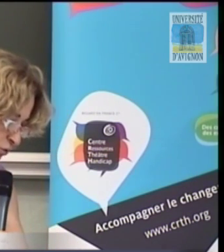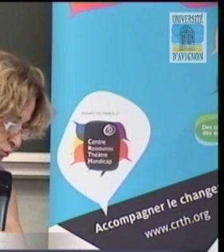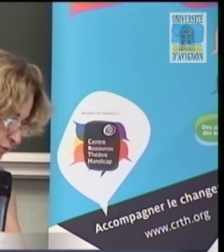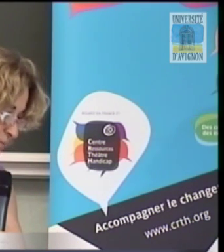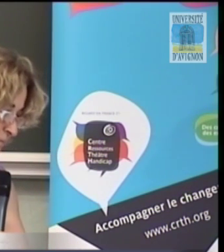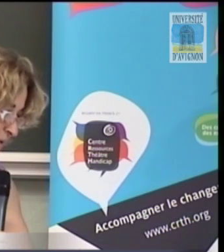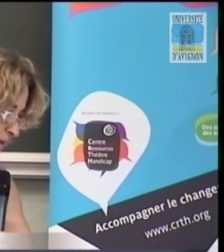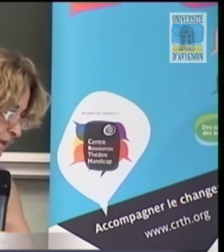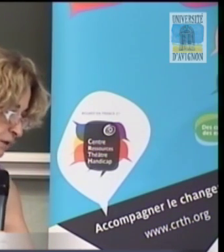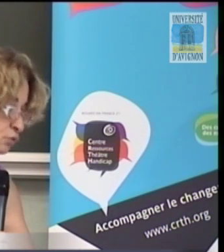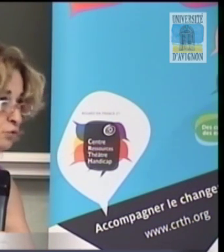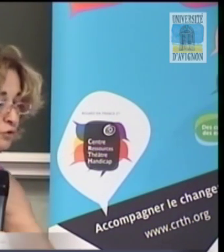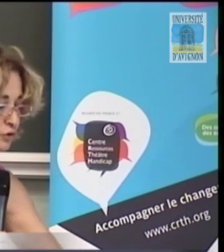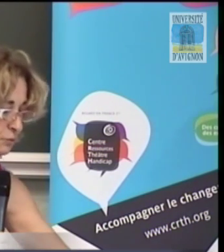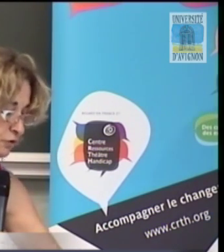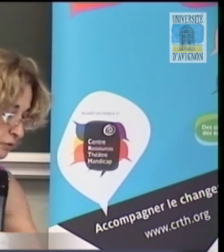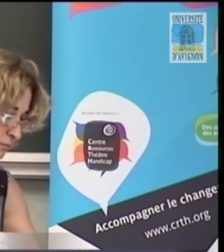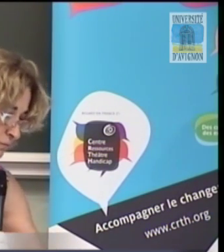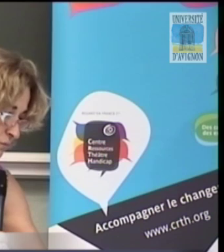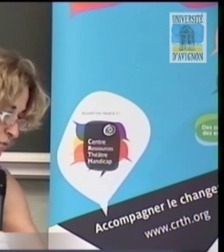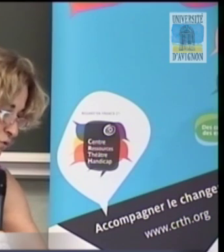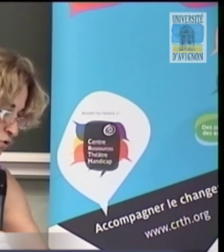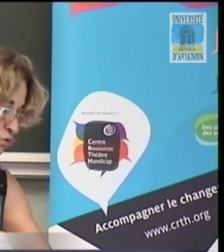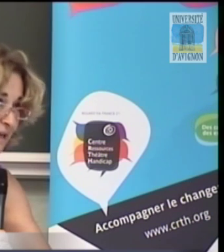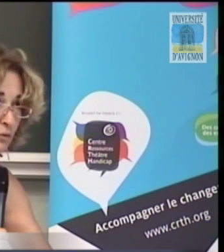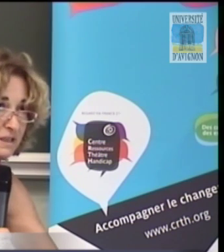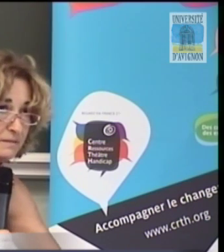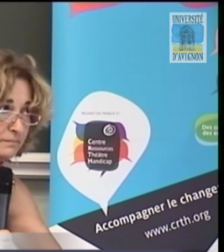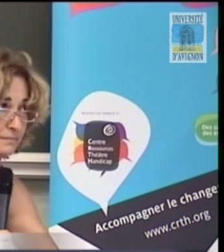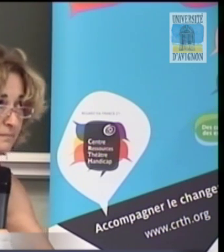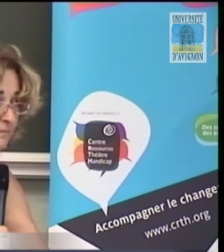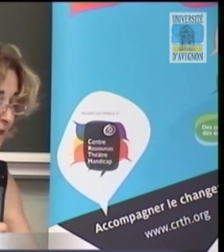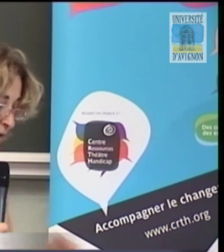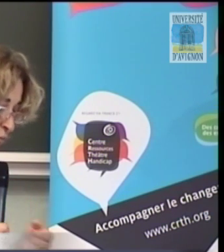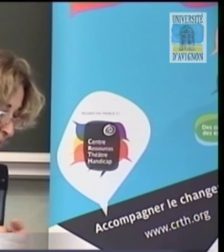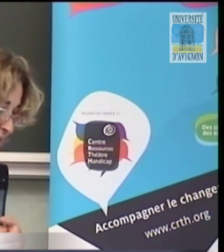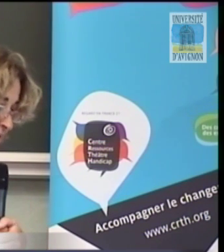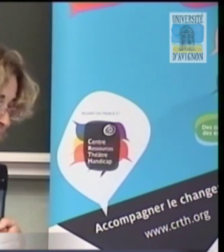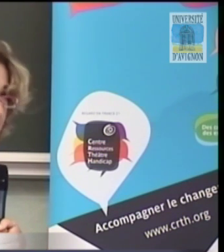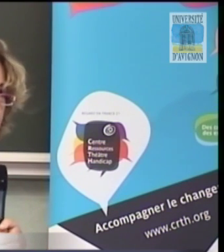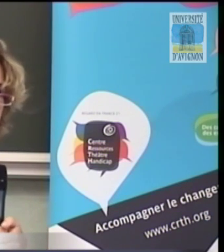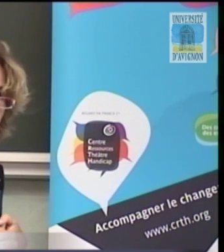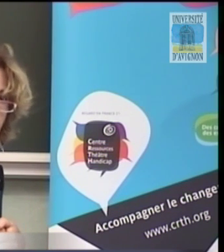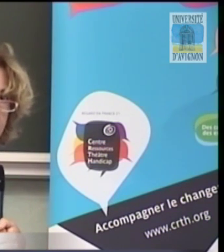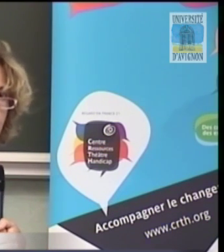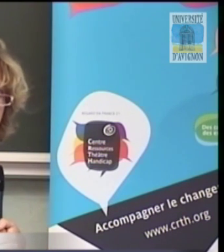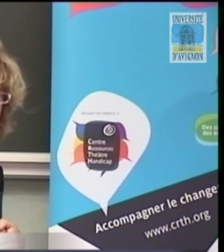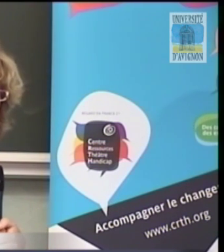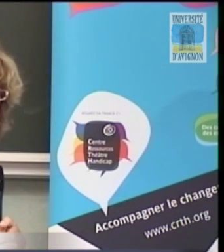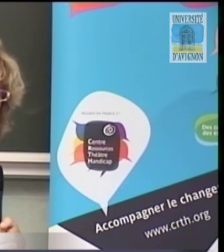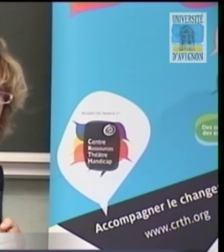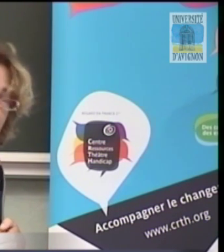c'est en route et tous nos étudiants sont accueillis, accompagnés dans leurs